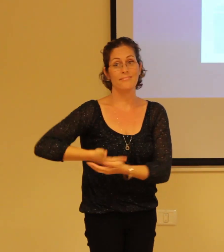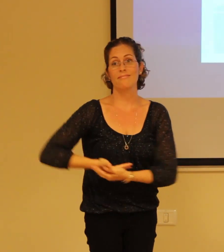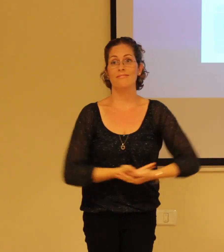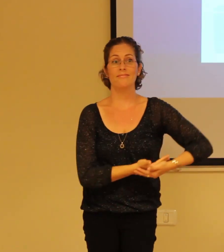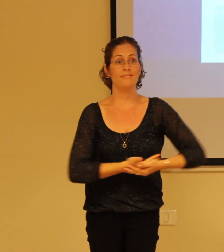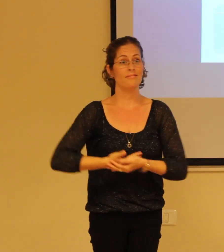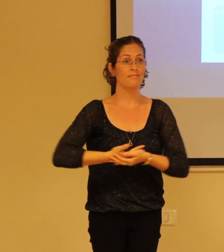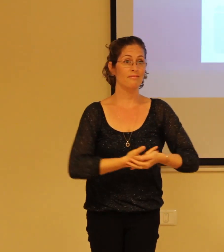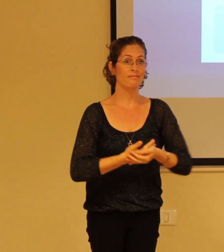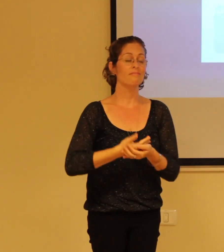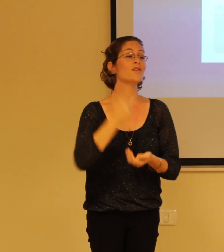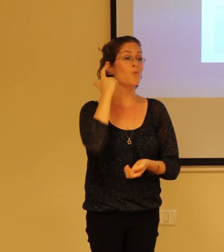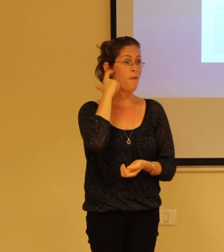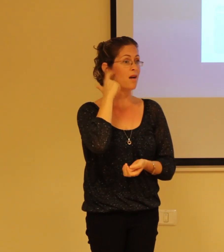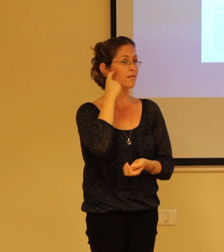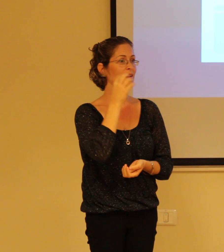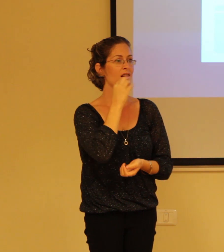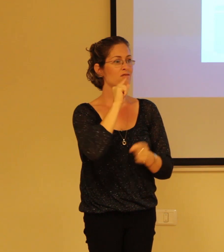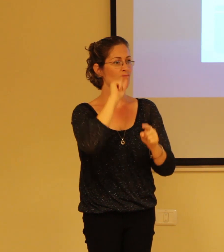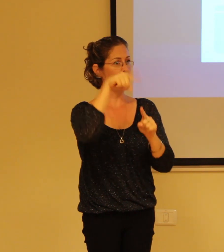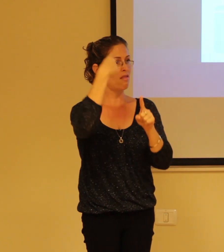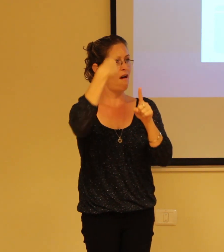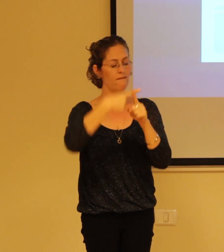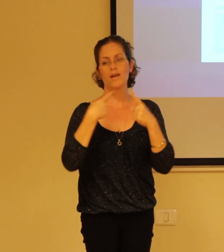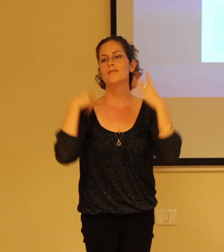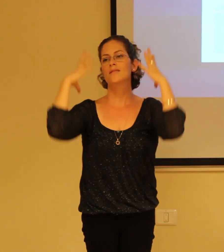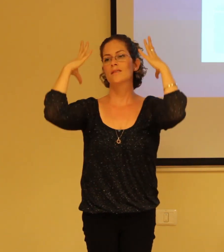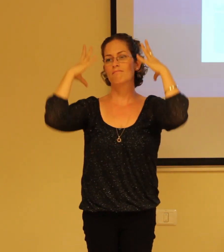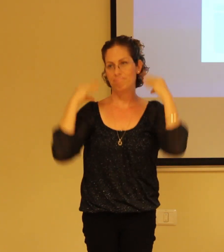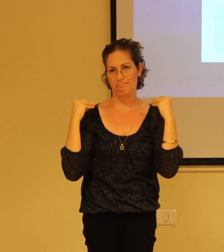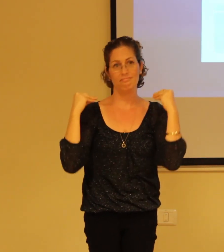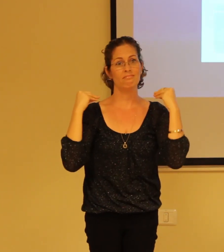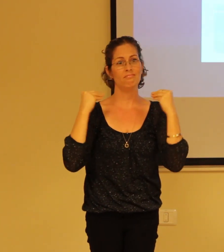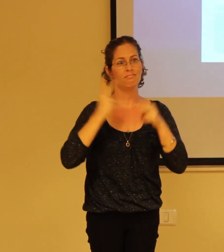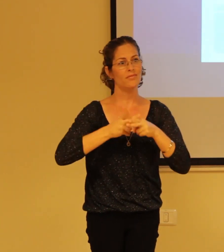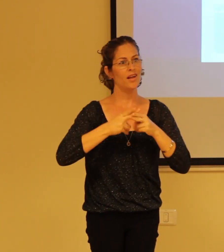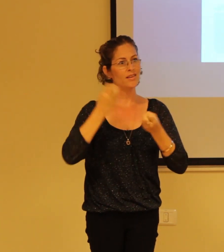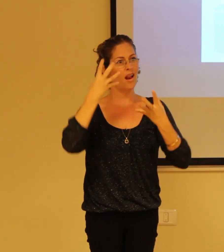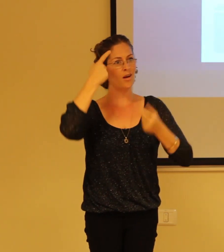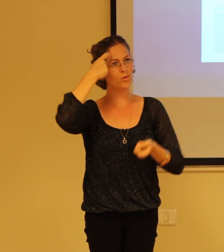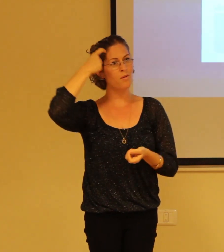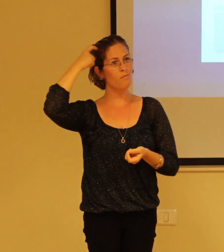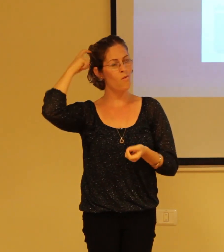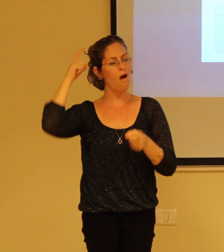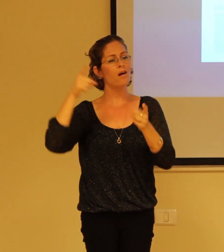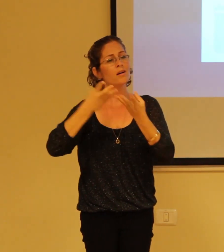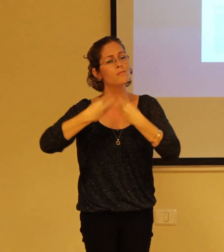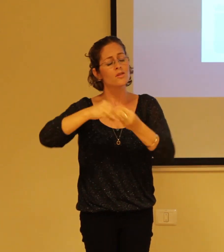נולדתי שומעת, ובגיל 1.5 התחרשתי, כתוצאה מדלקת פה במוח.